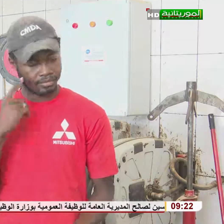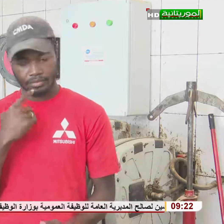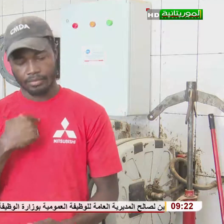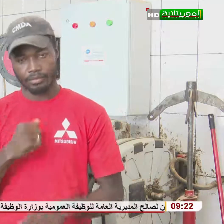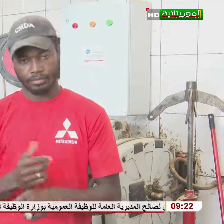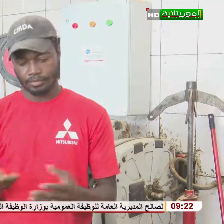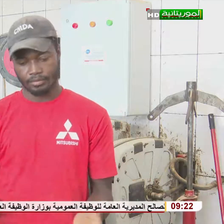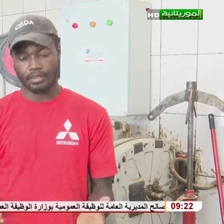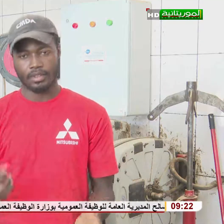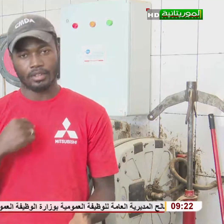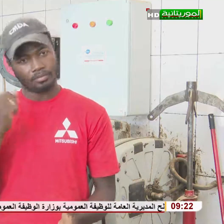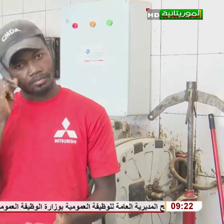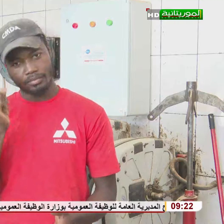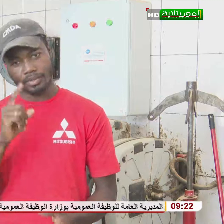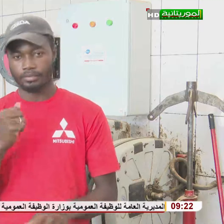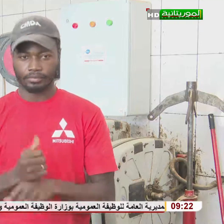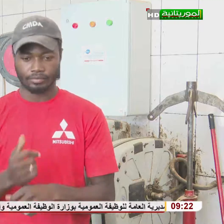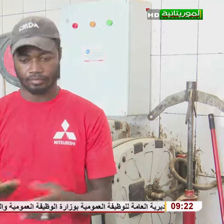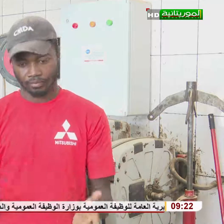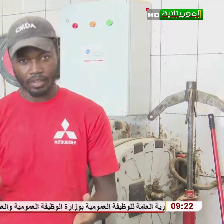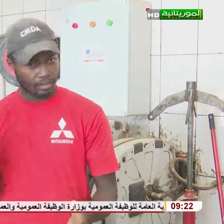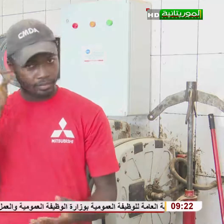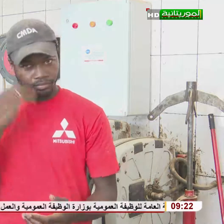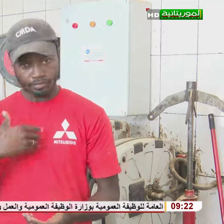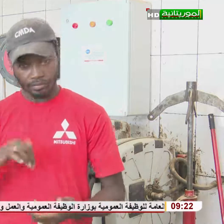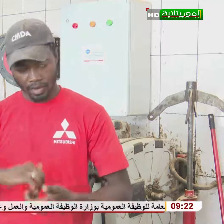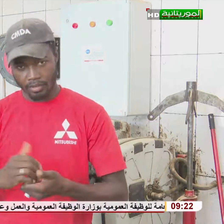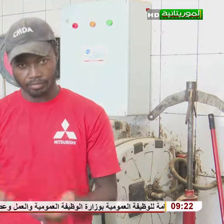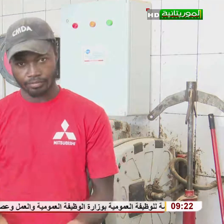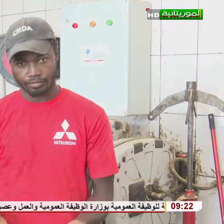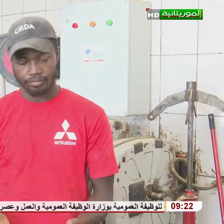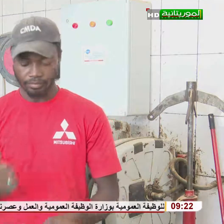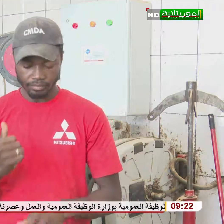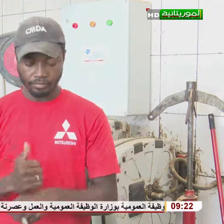لكن ما خليت هذا النقص يأثر على حياتي المجتمعية والعملية.